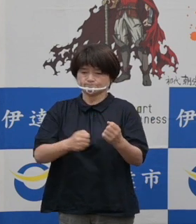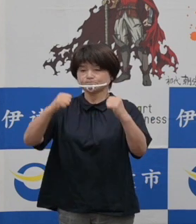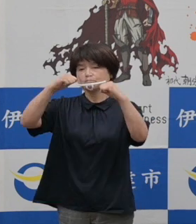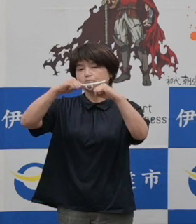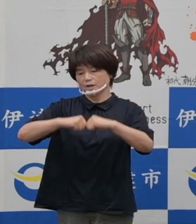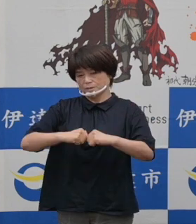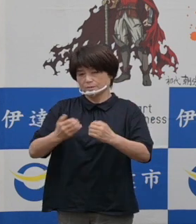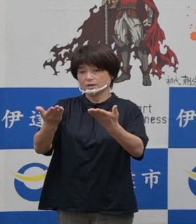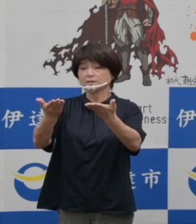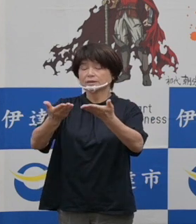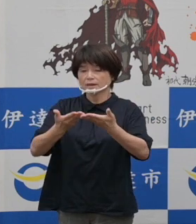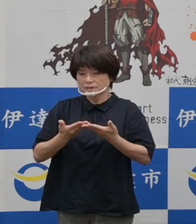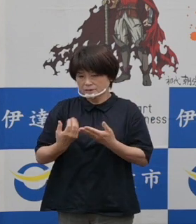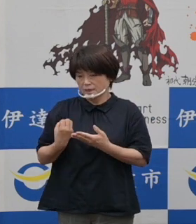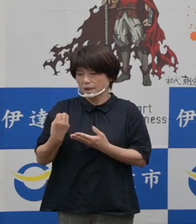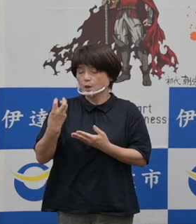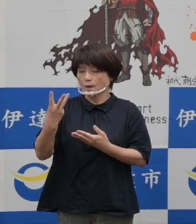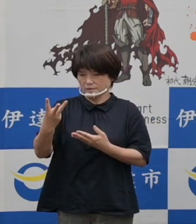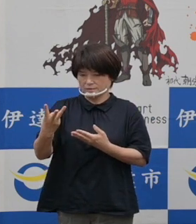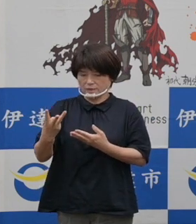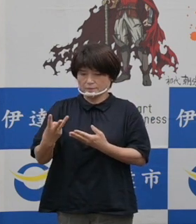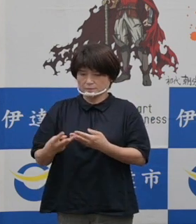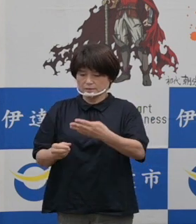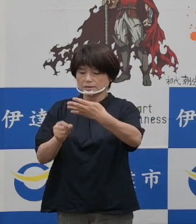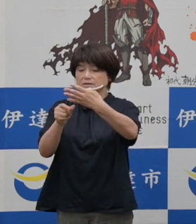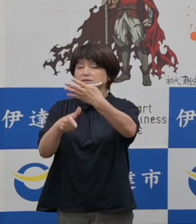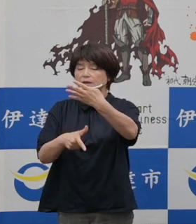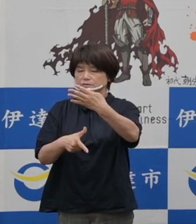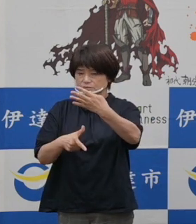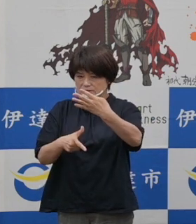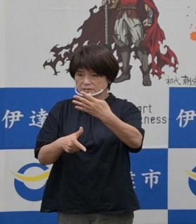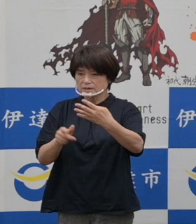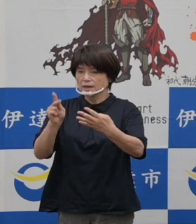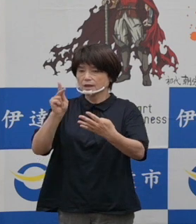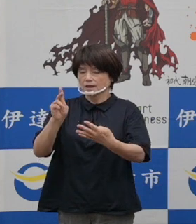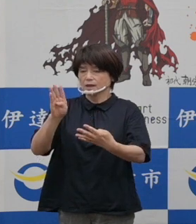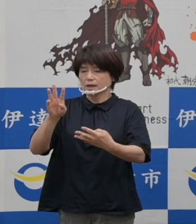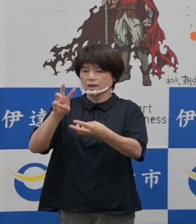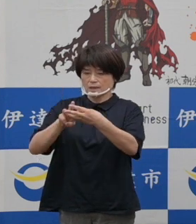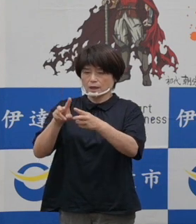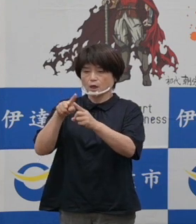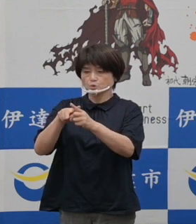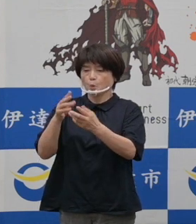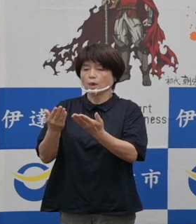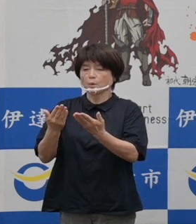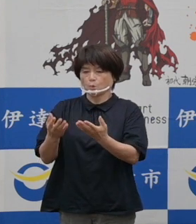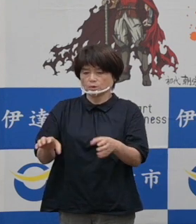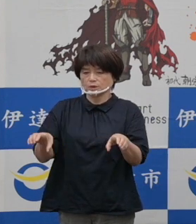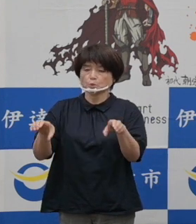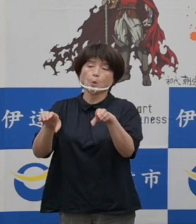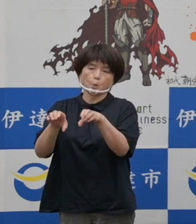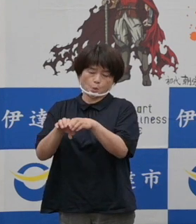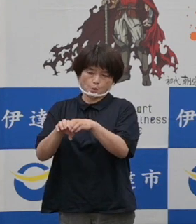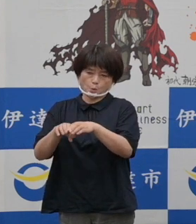ましたので、令和3年4月に掛田小学校への統合を進めてまいりたいと考えております。